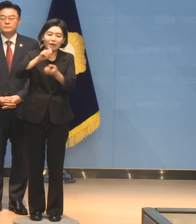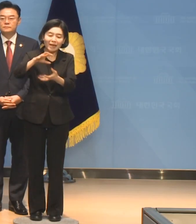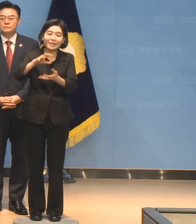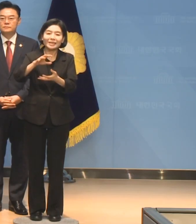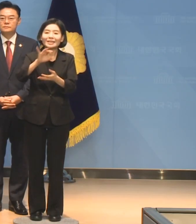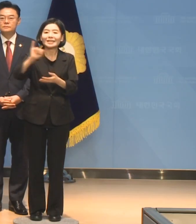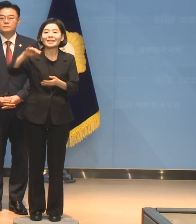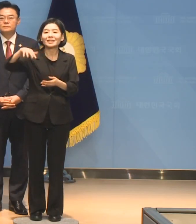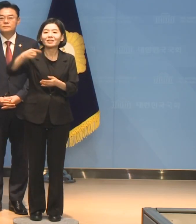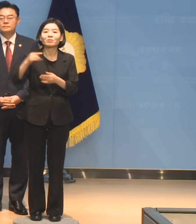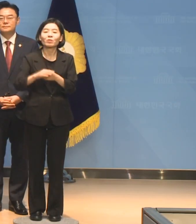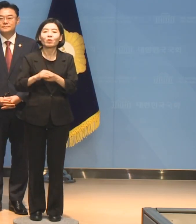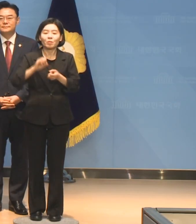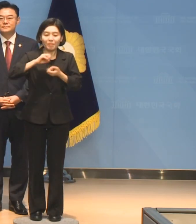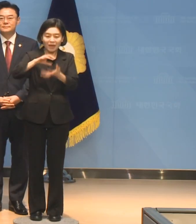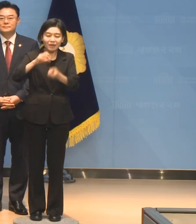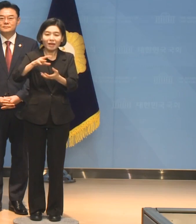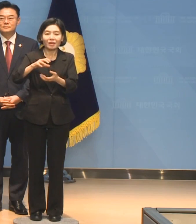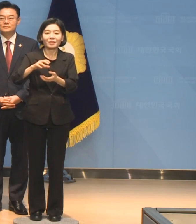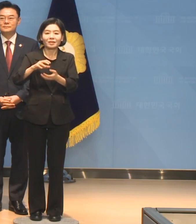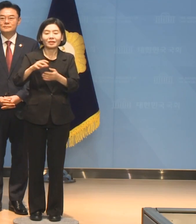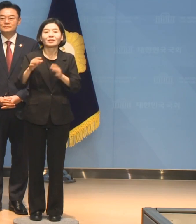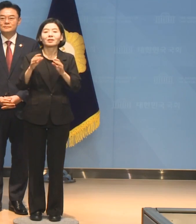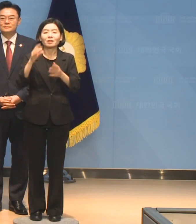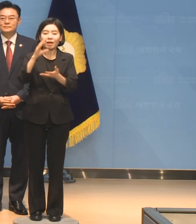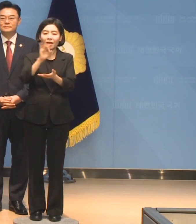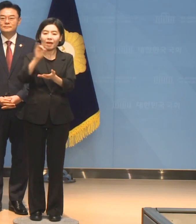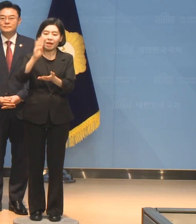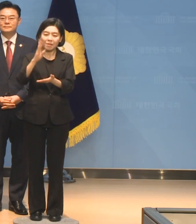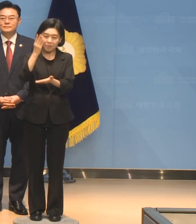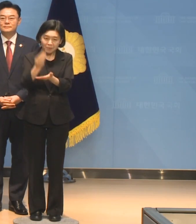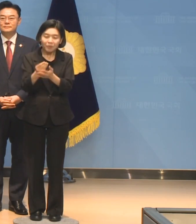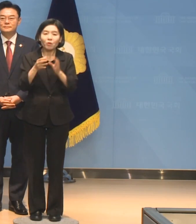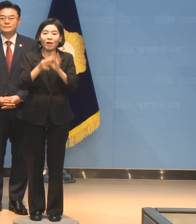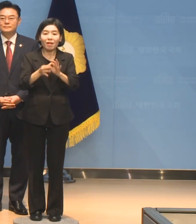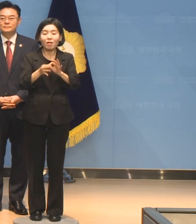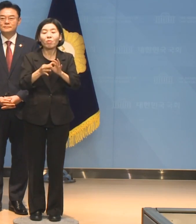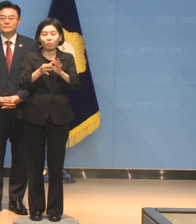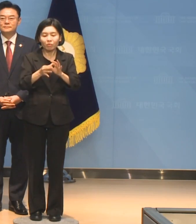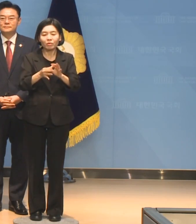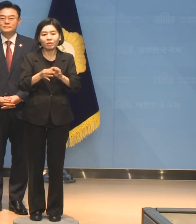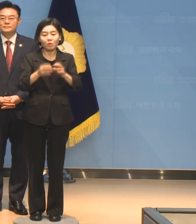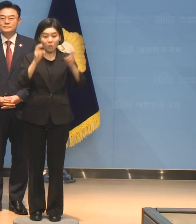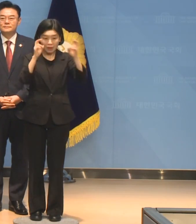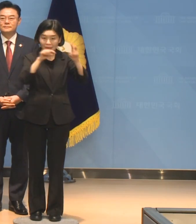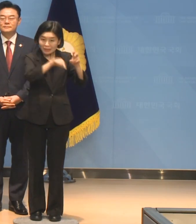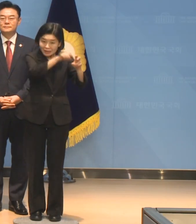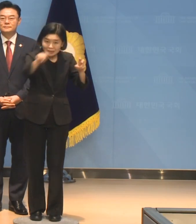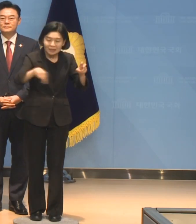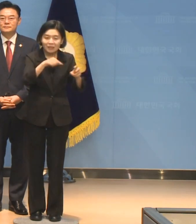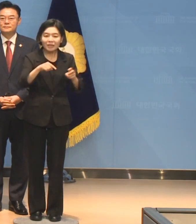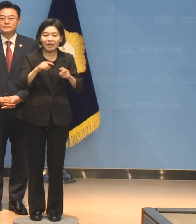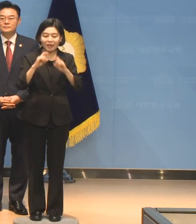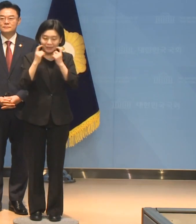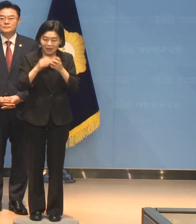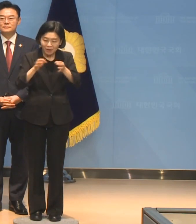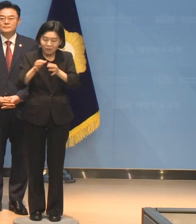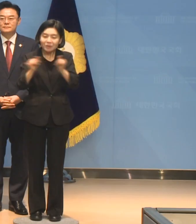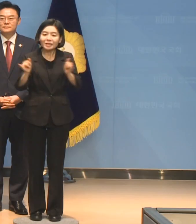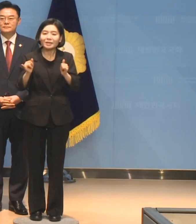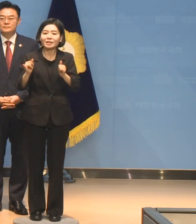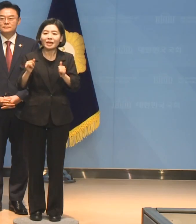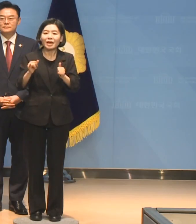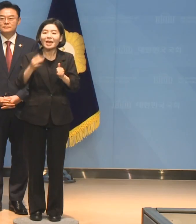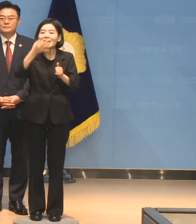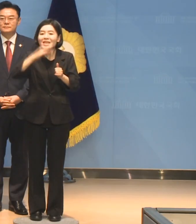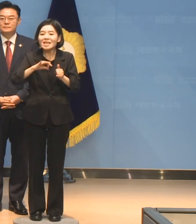대형 배달 플랫폼이 자영업자의 이익을 과도하게 침해하는 이런 구조가 방치되고 있다는 점 여러분들도 공감하고